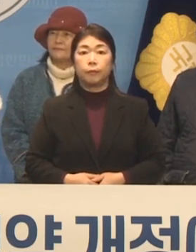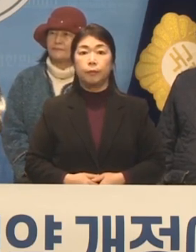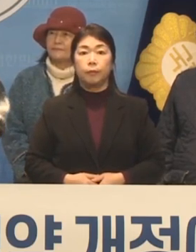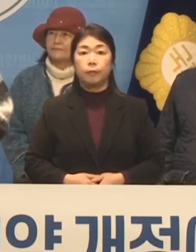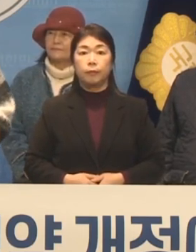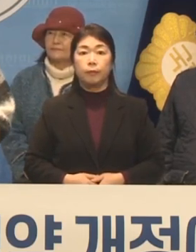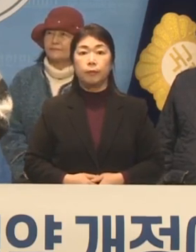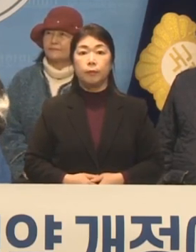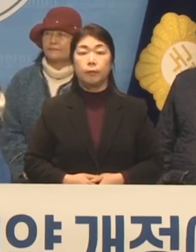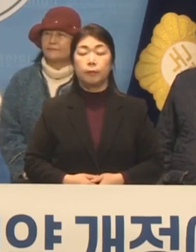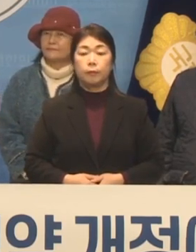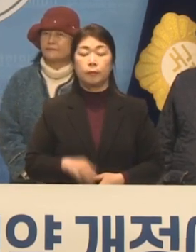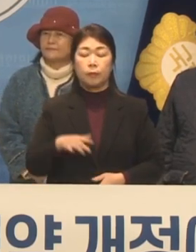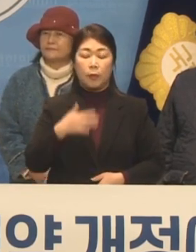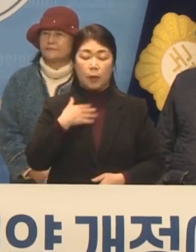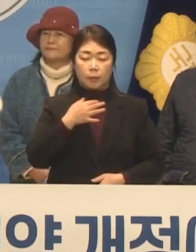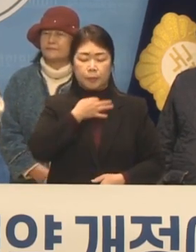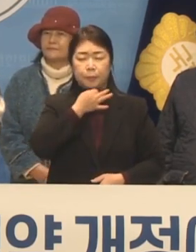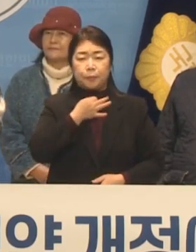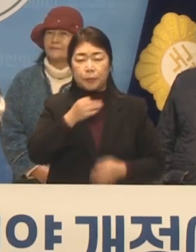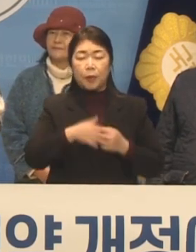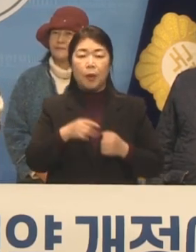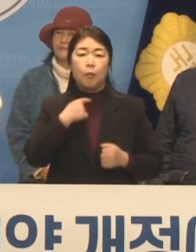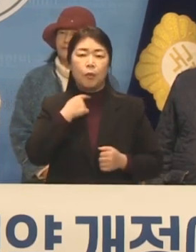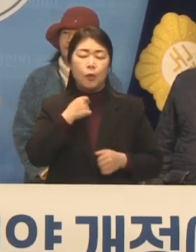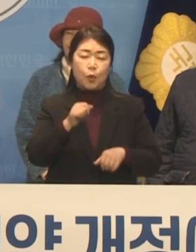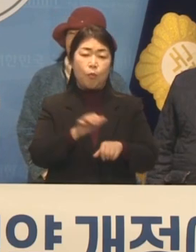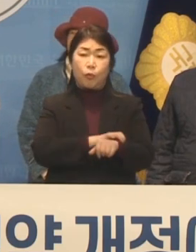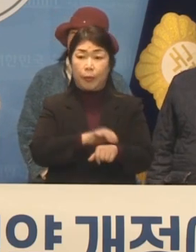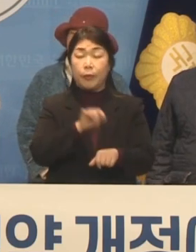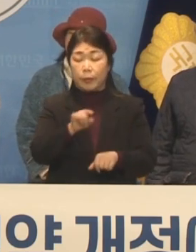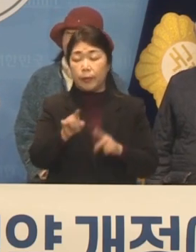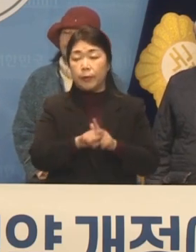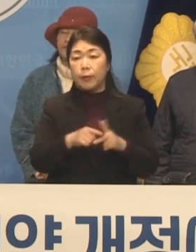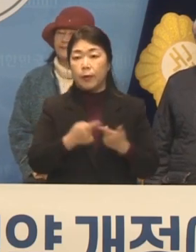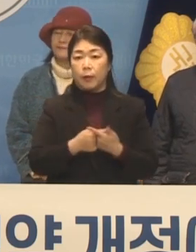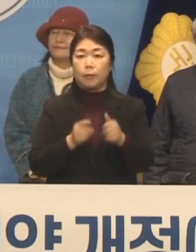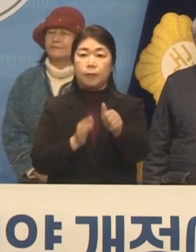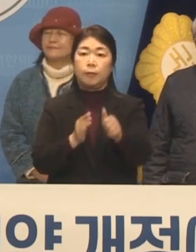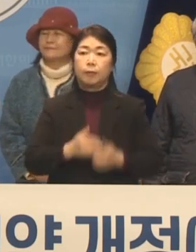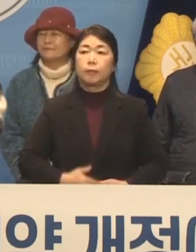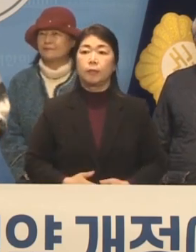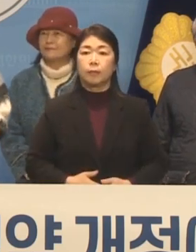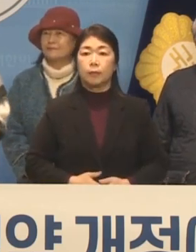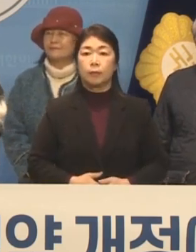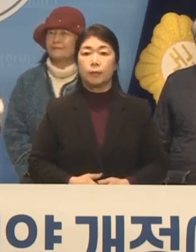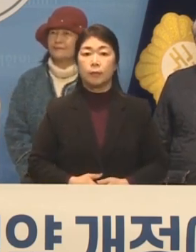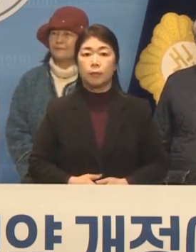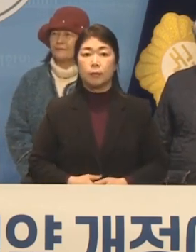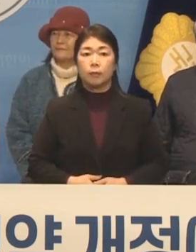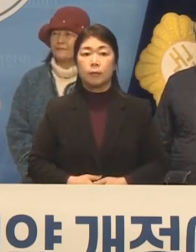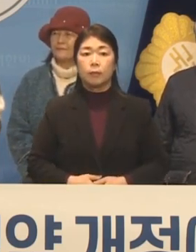먼저 감기로 인해서 목소리가 좀 불편한 점 양해 부탁드리겠습니다.